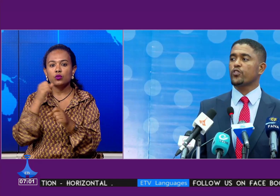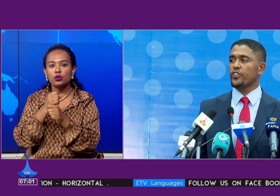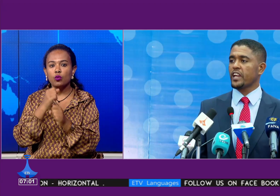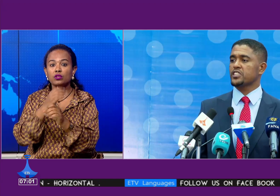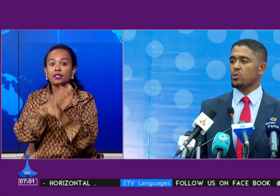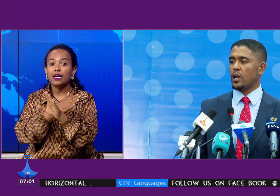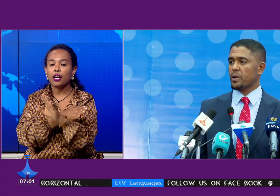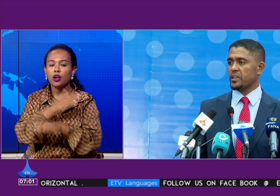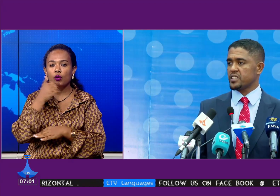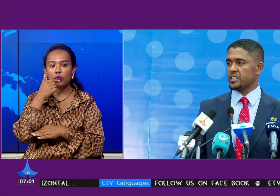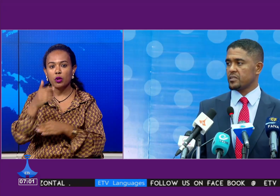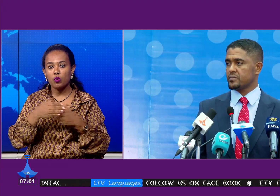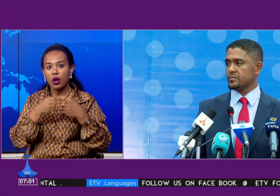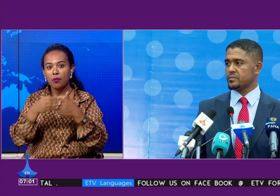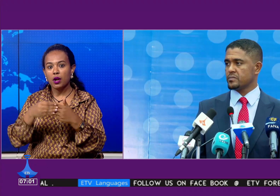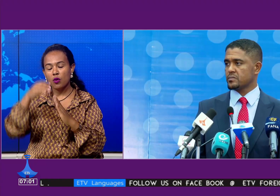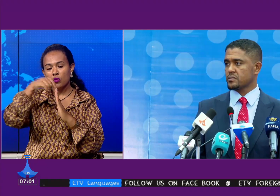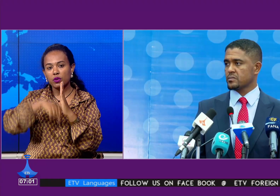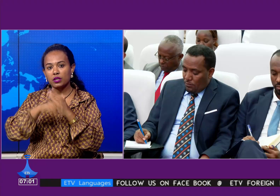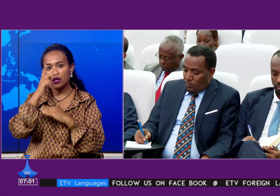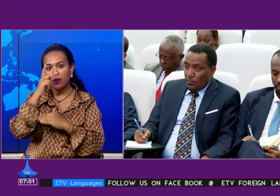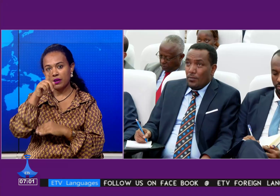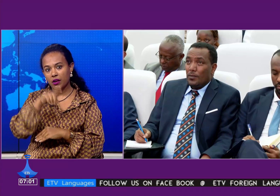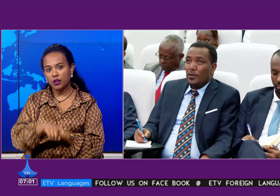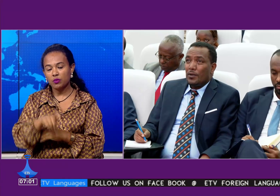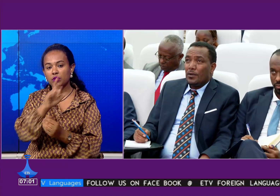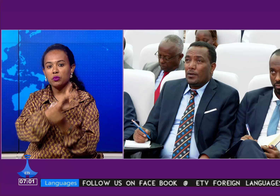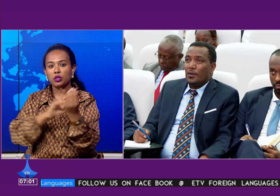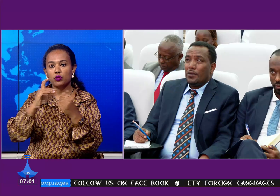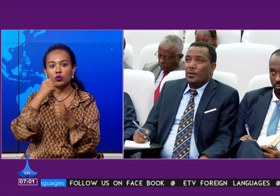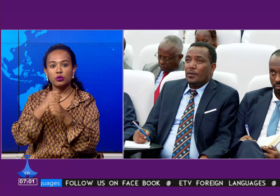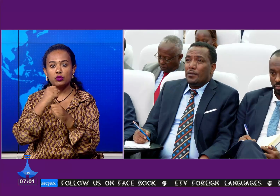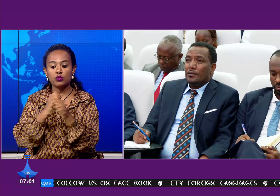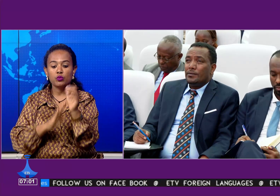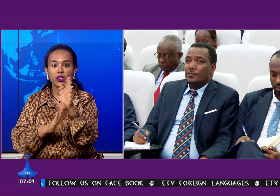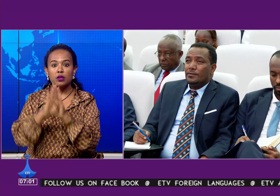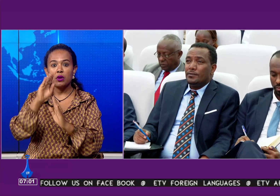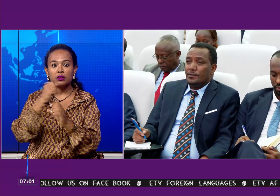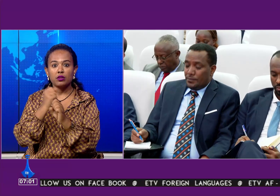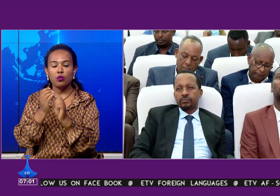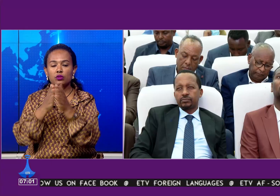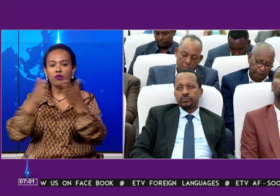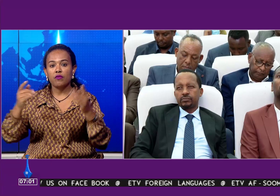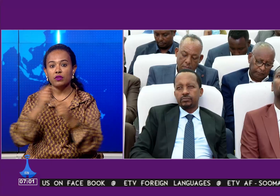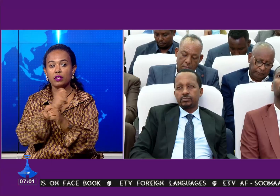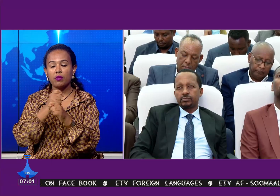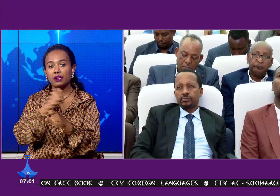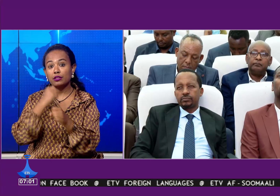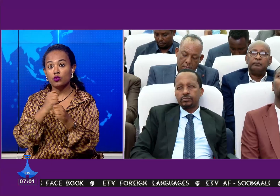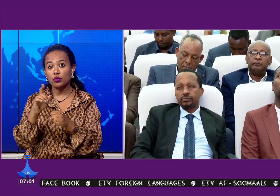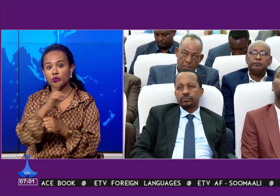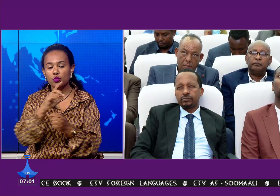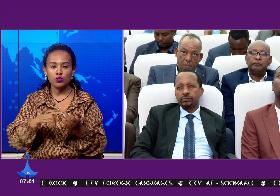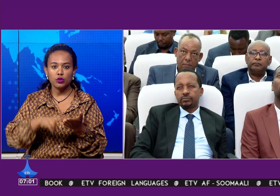ይስተካከላሉ የሚለውን አመራሩ በጥልቅ ማየት ይኖርበታል። በክልሉ በተሰሩ የልማት ስራዎች ሰፋፊ ተግባራት የተከናወኑበት መሆኑም